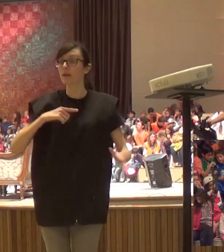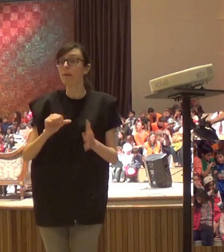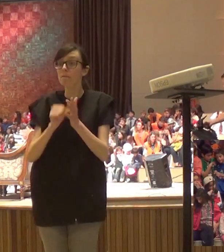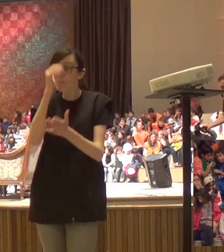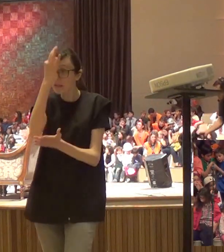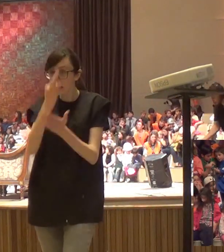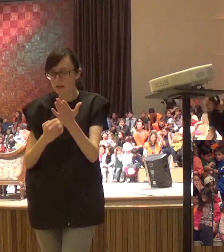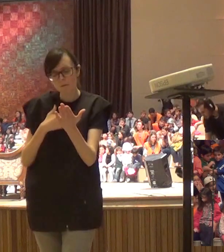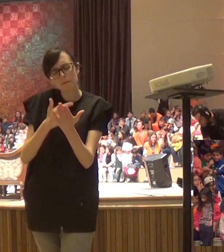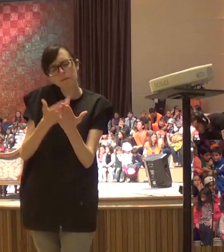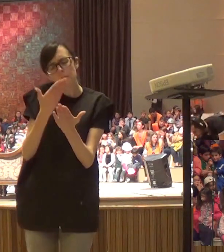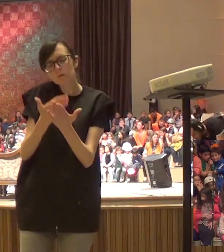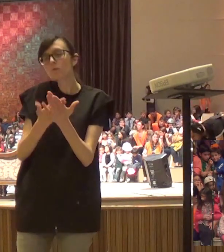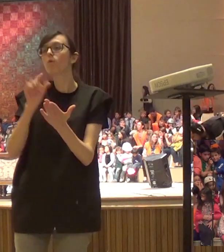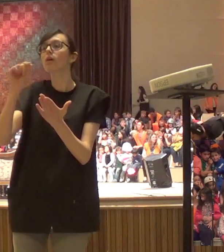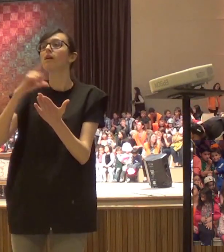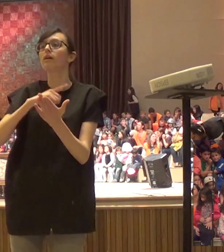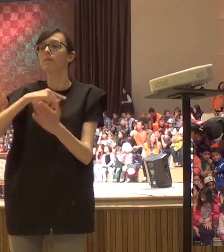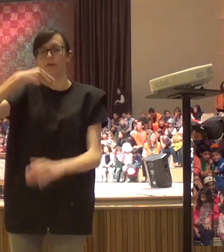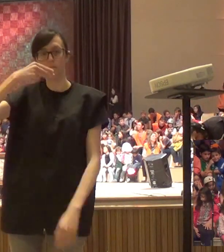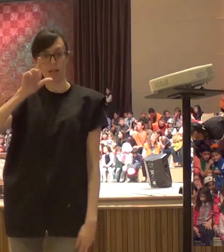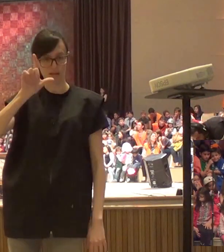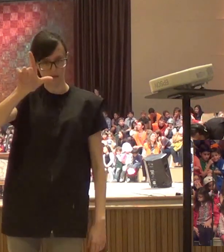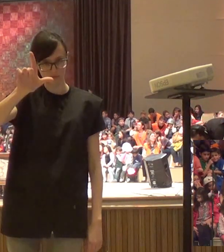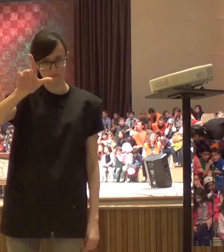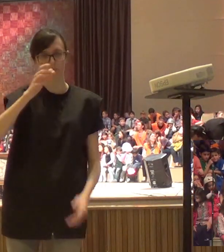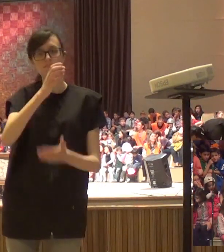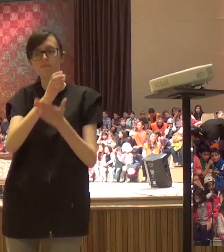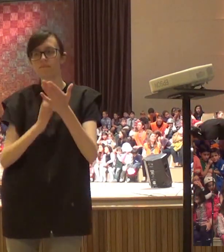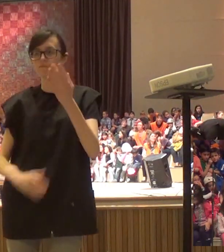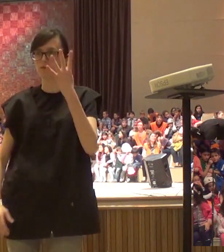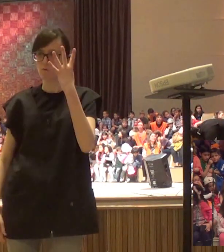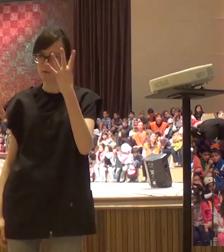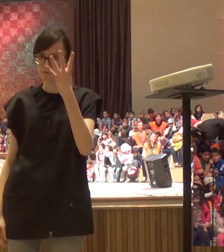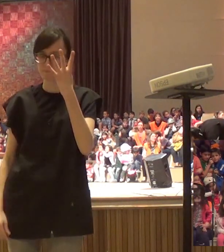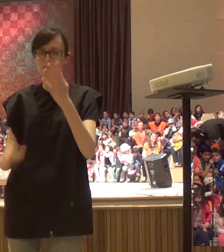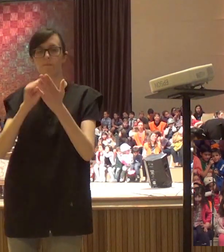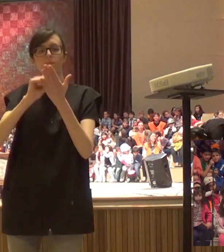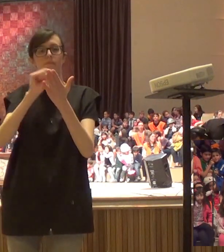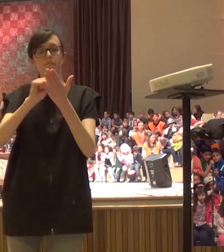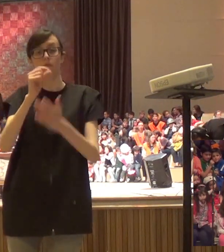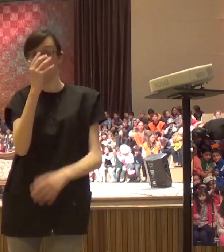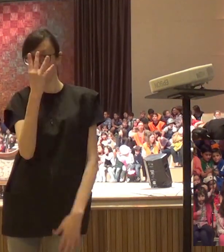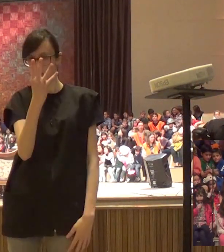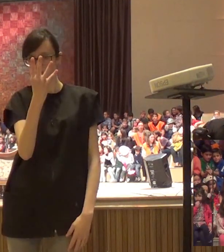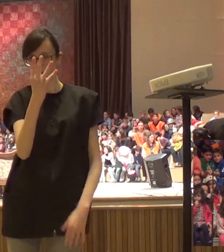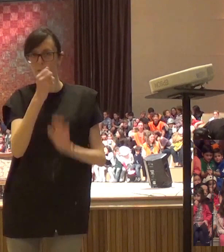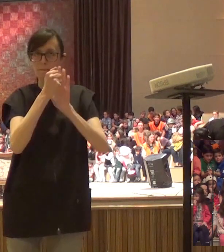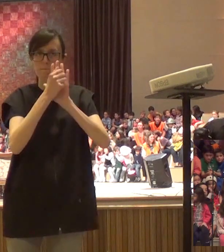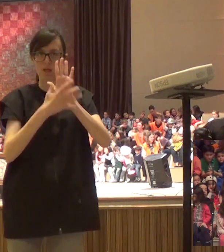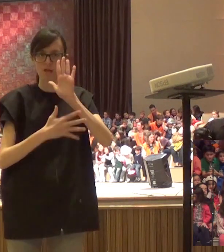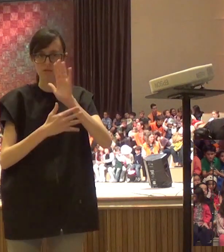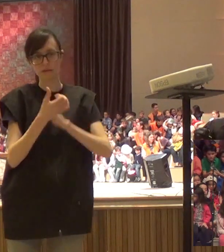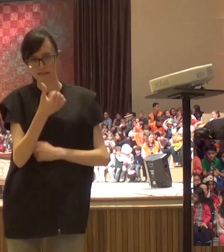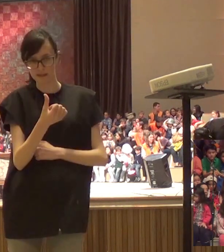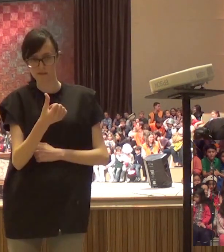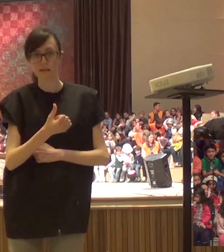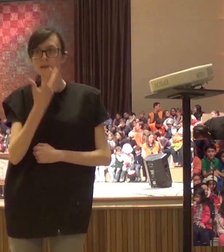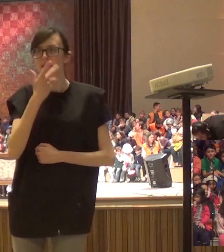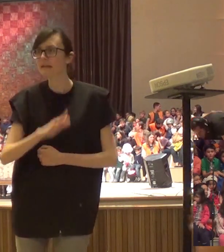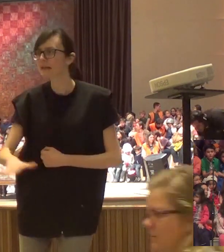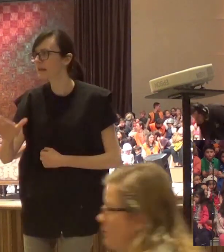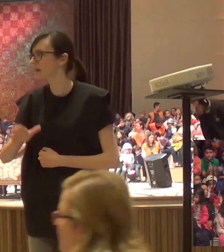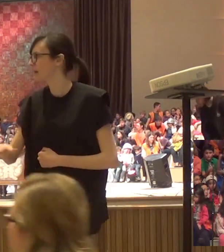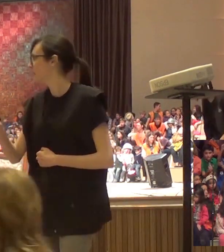do dia dos pais. E o primeiro texto que nós vamos meditar, ele está lá em Malaquias, no capítulo 4, no versículo